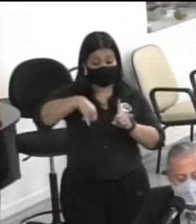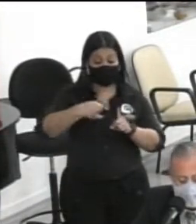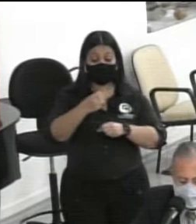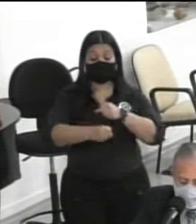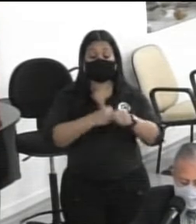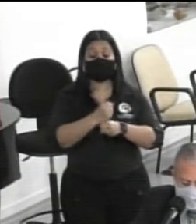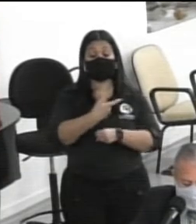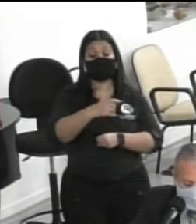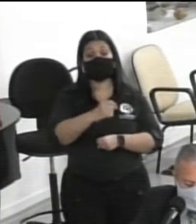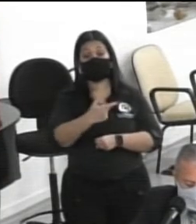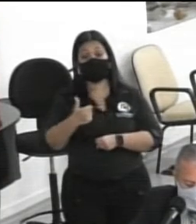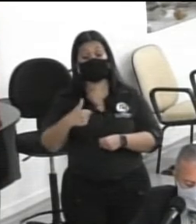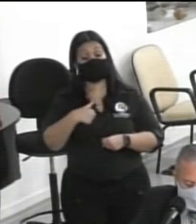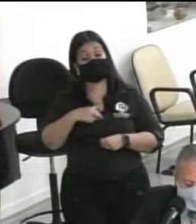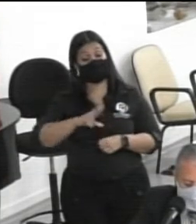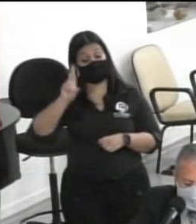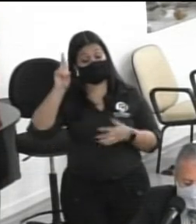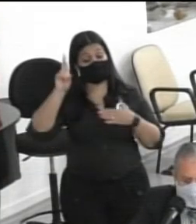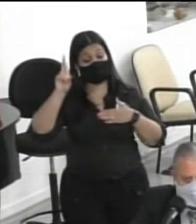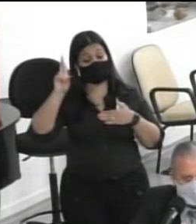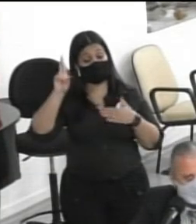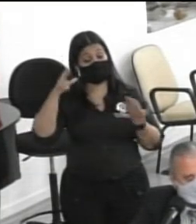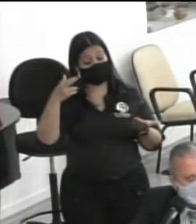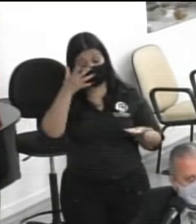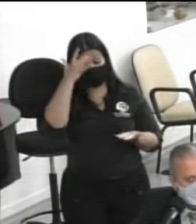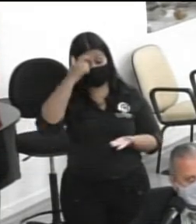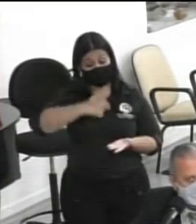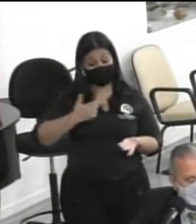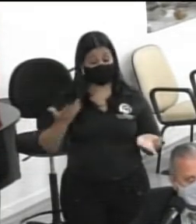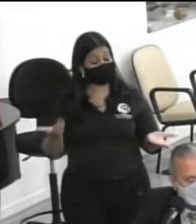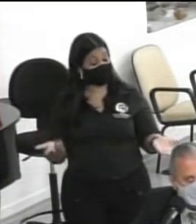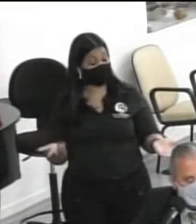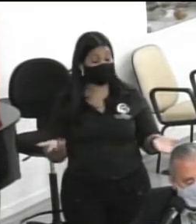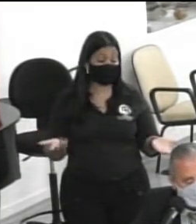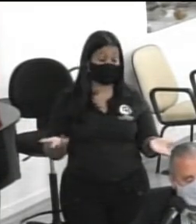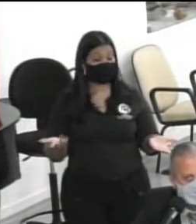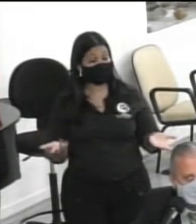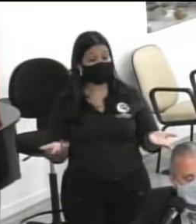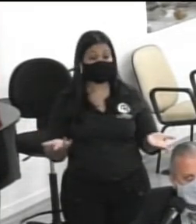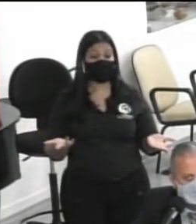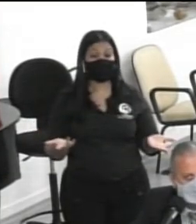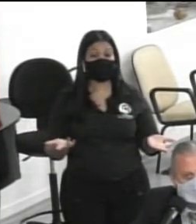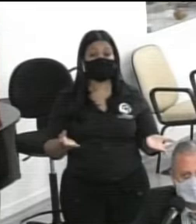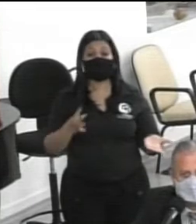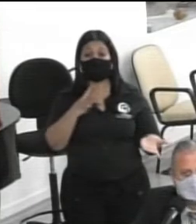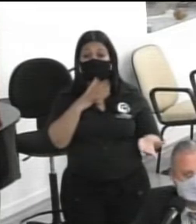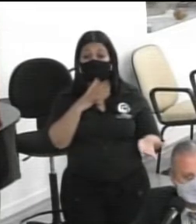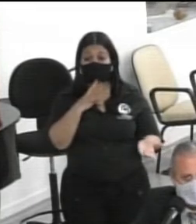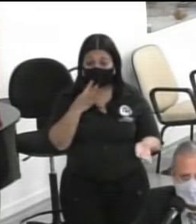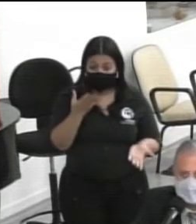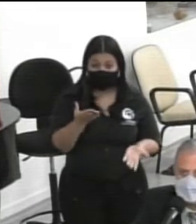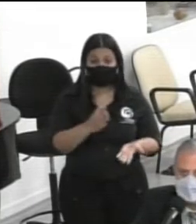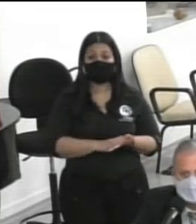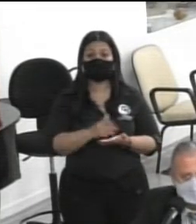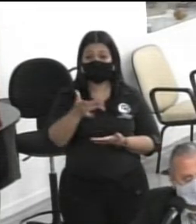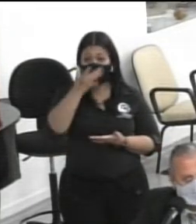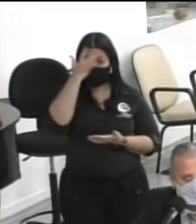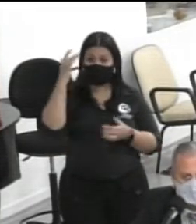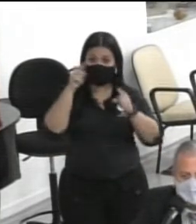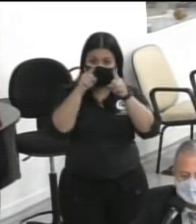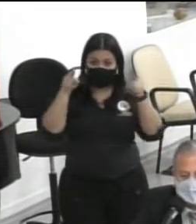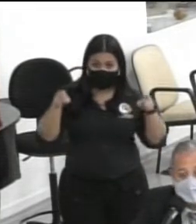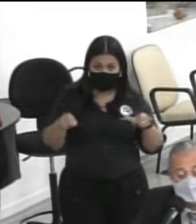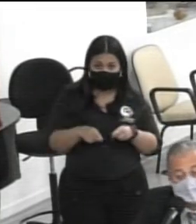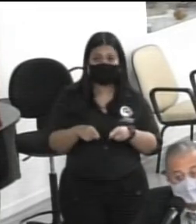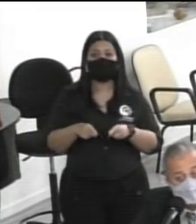Secretária, eu sou uma pessoa que, assim, lhe conheço, sei que você é uma funcionária pública, eu sei